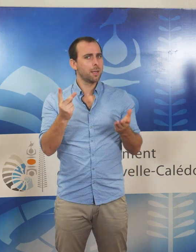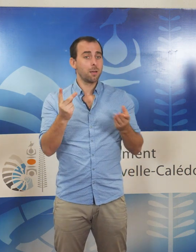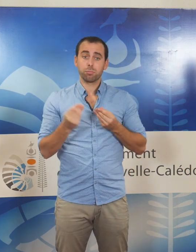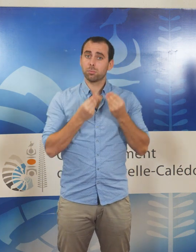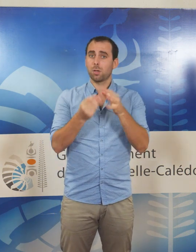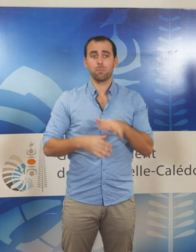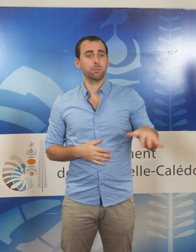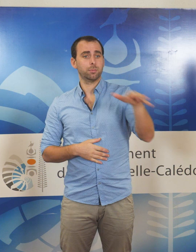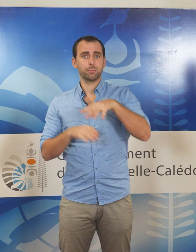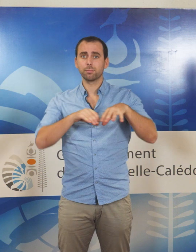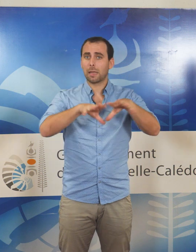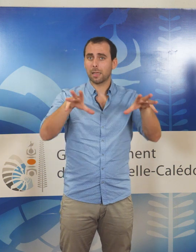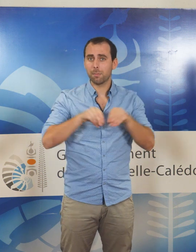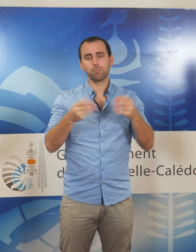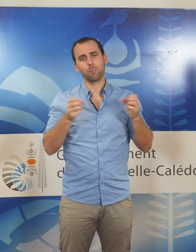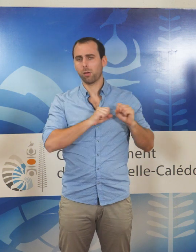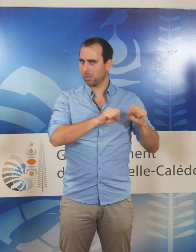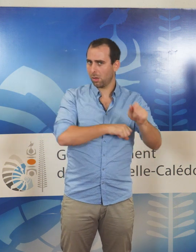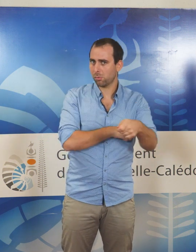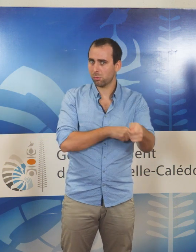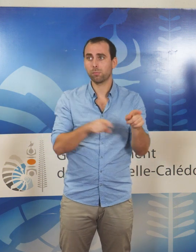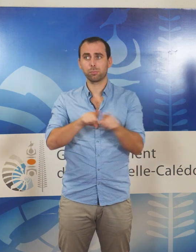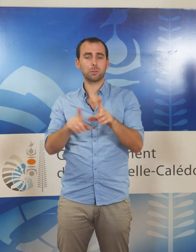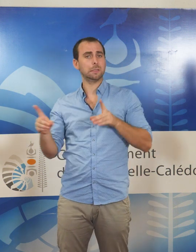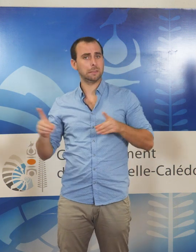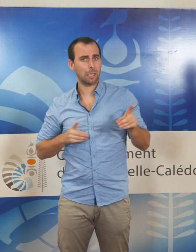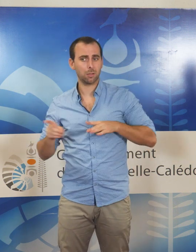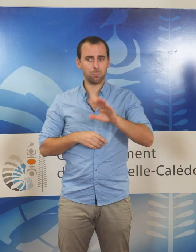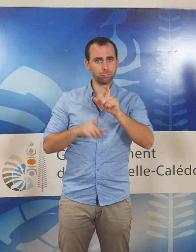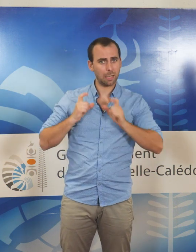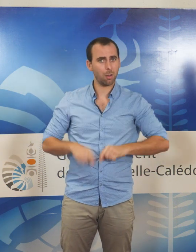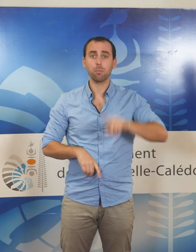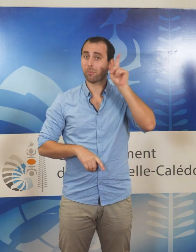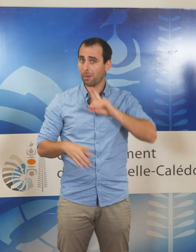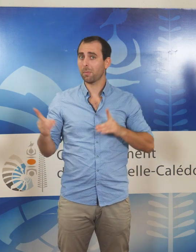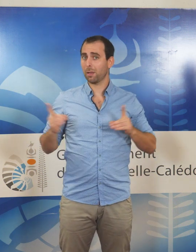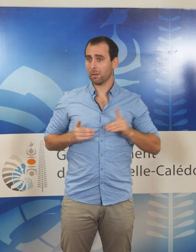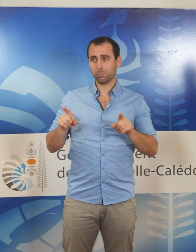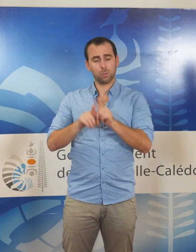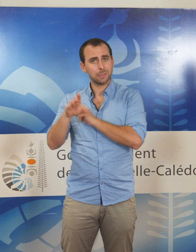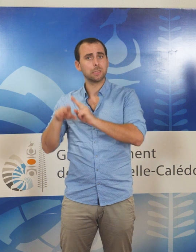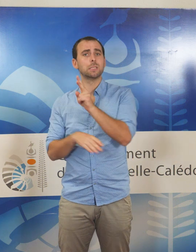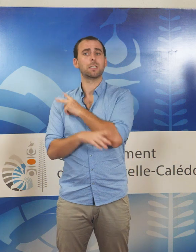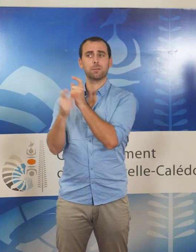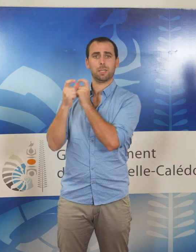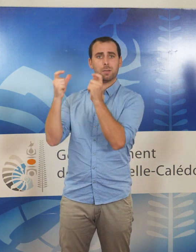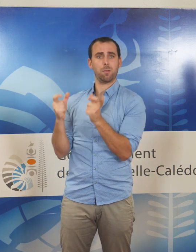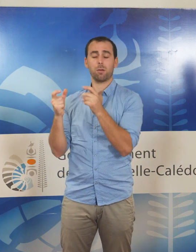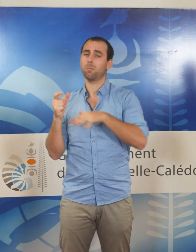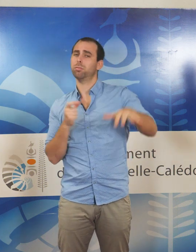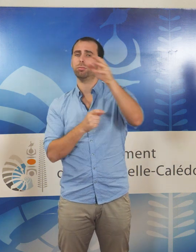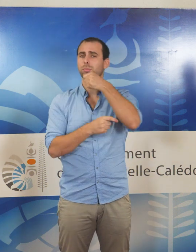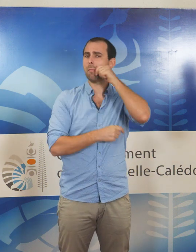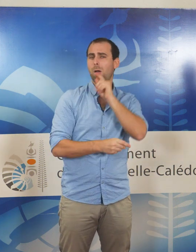ce soit les enseignants, mais aussi bien sûr les directeurs d'école, les directrices, les chefs d'établissement, de pouvoir répondre aux questions des